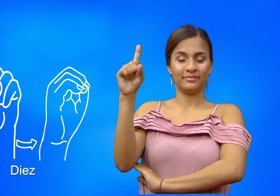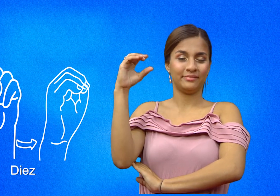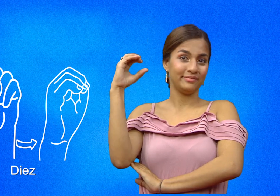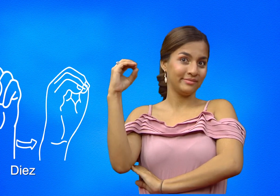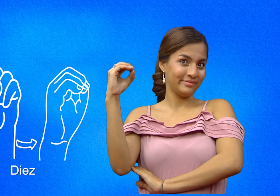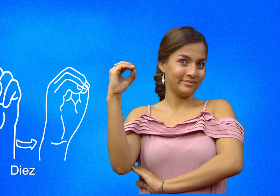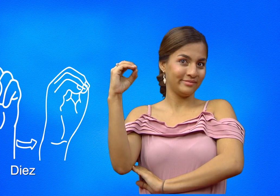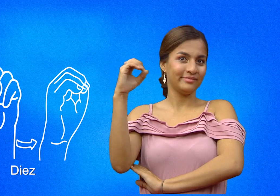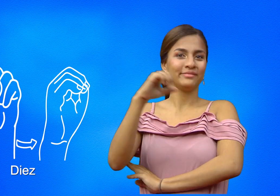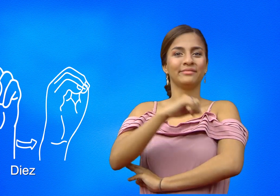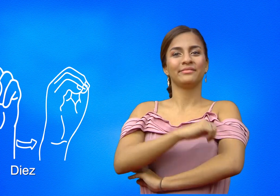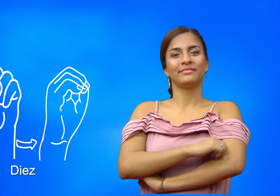y es